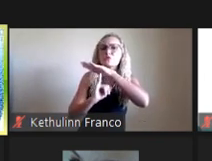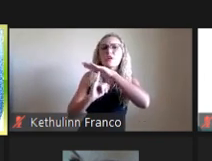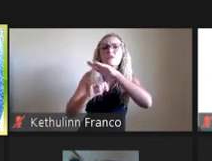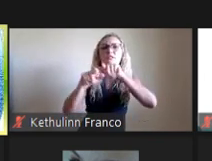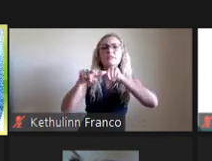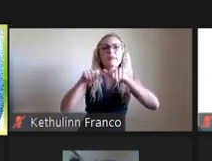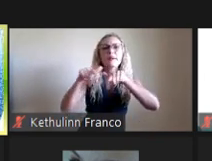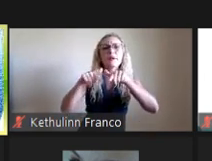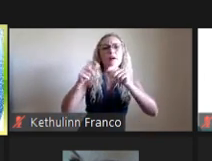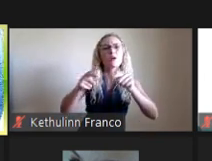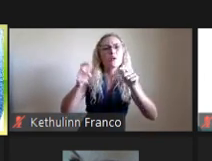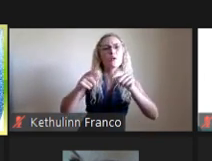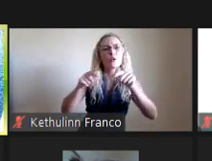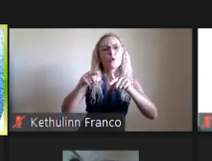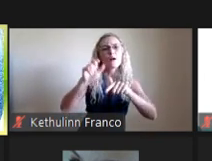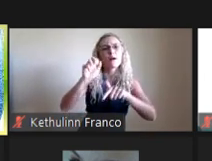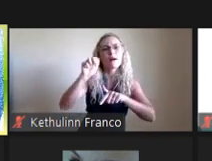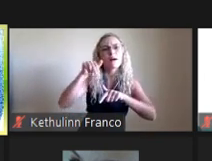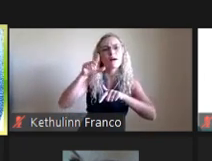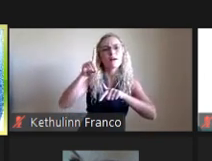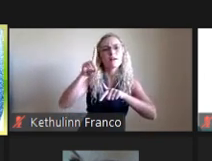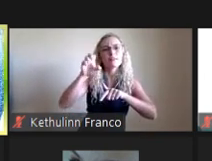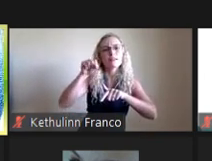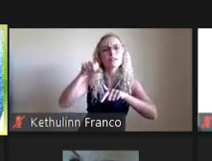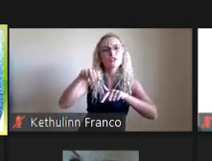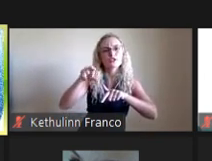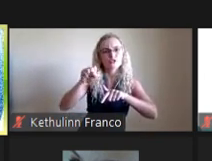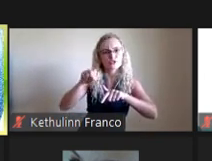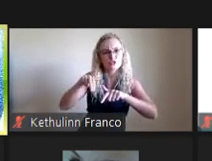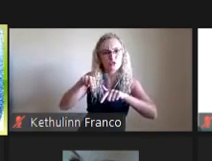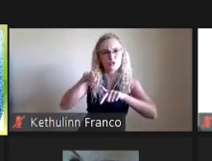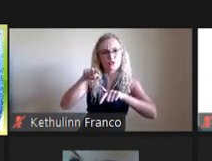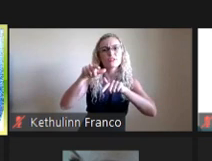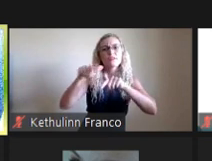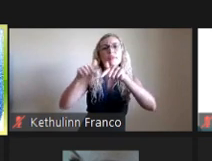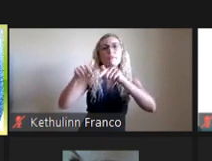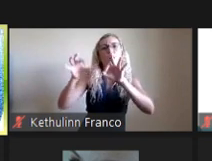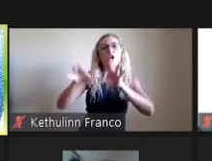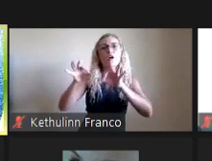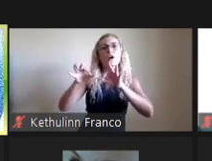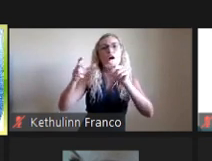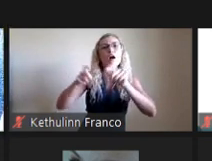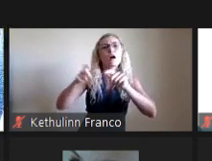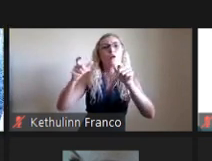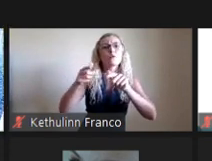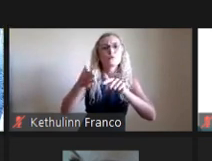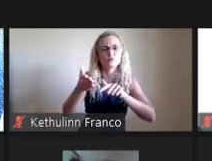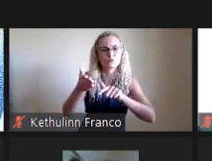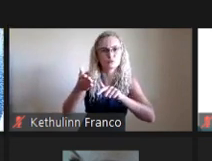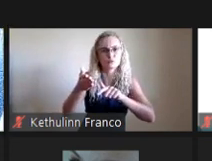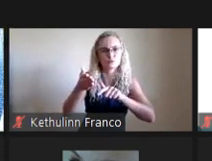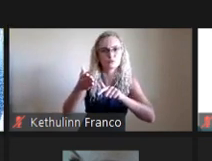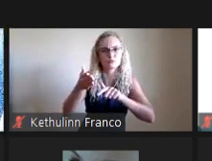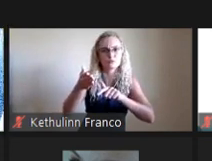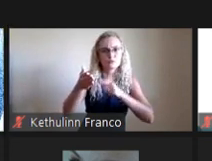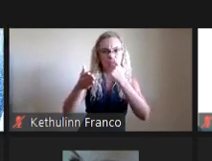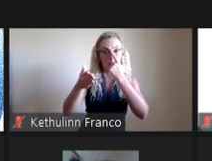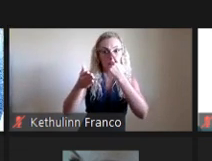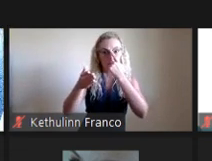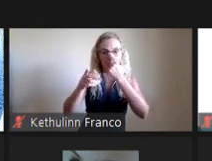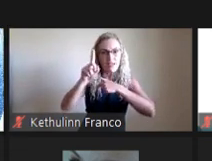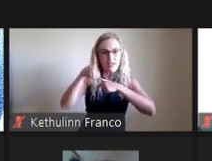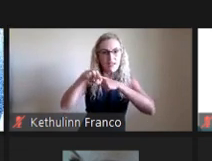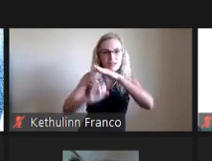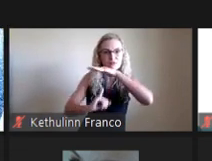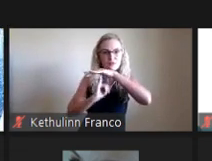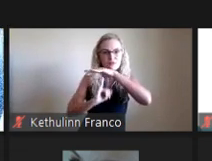Ele atua no Instituto Federal do Sudeste de Minas. Do Sudeste de Minas, é. A